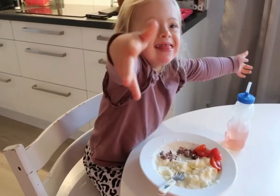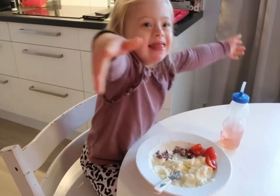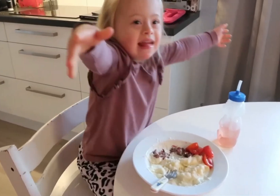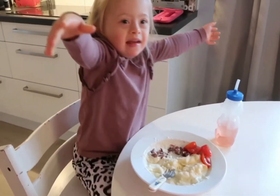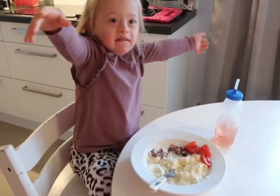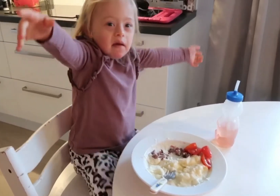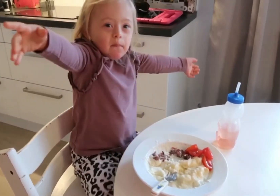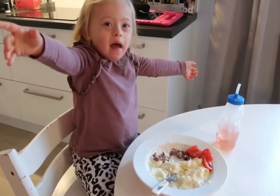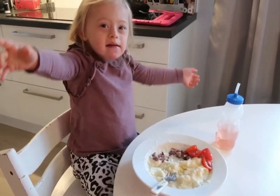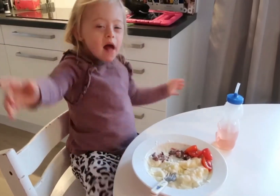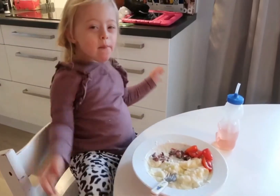Mm. Hej då.